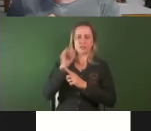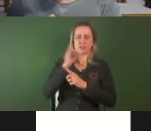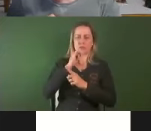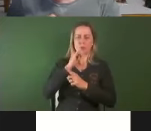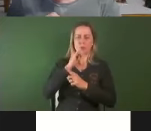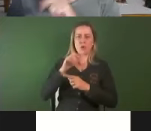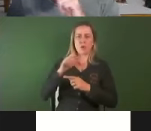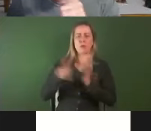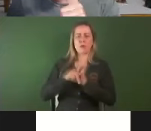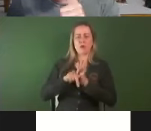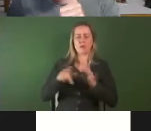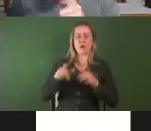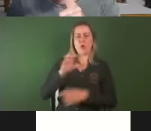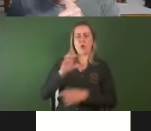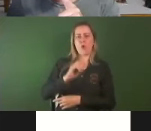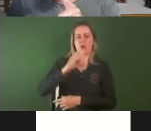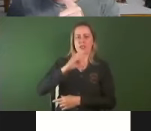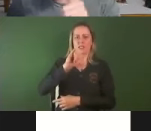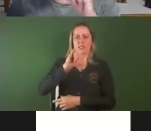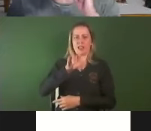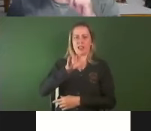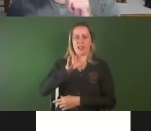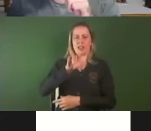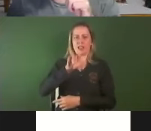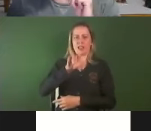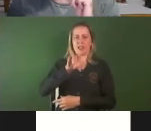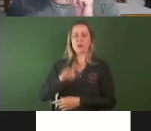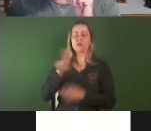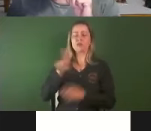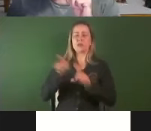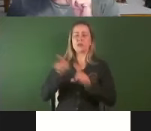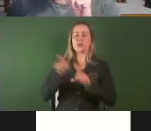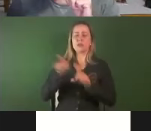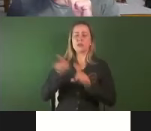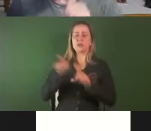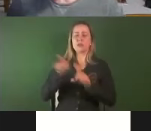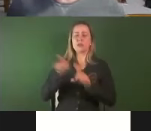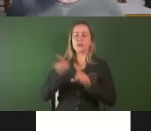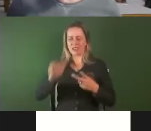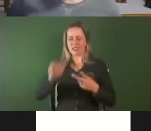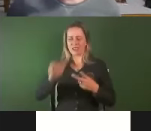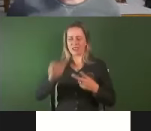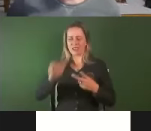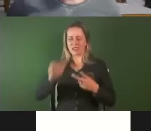ocidentais. O fotógrafo William Klein, americano, quando o William Klein, em 54, lança